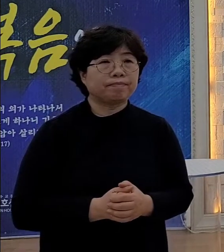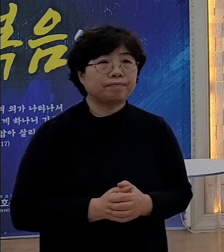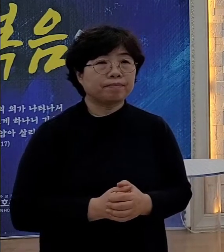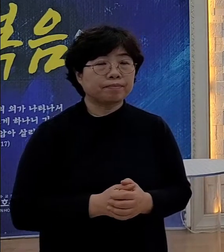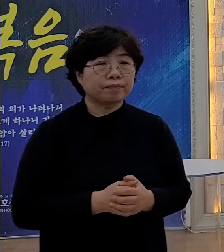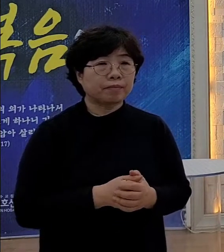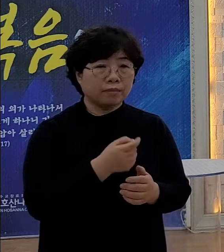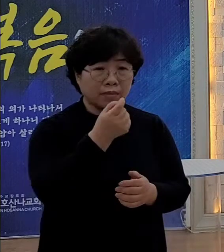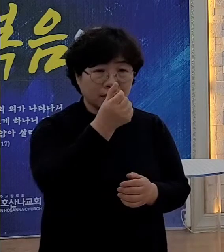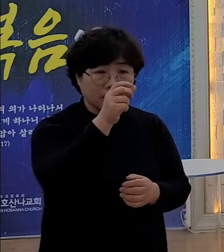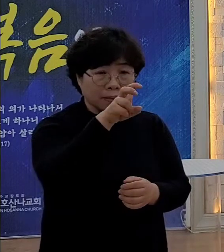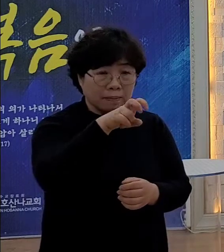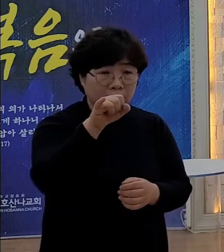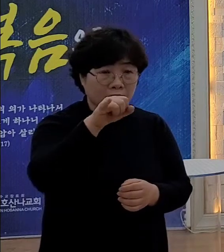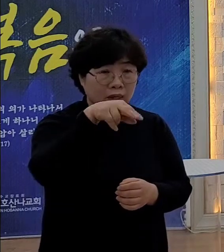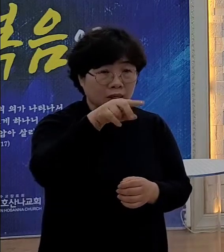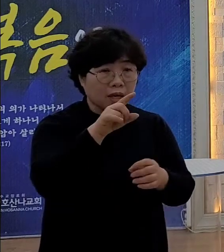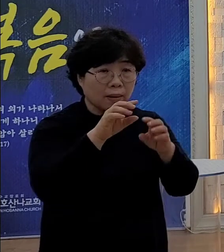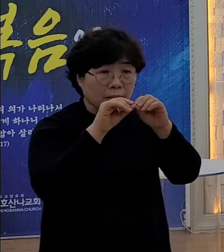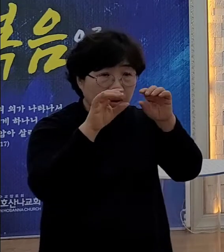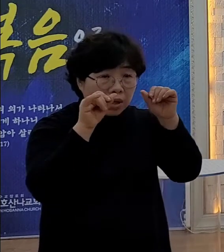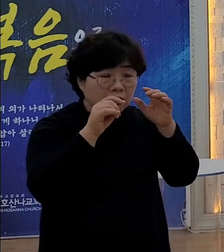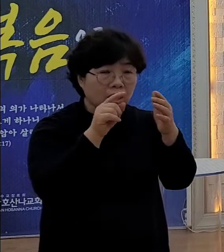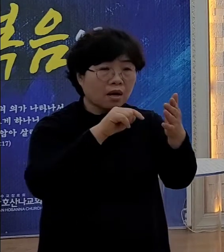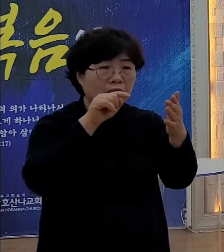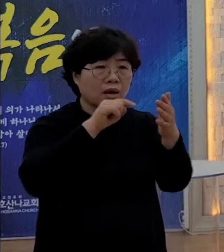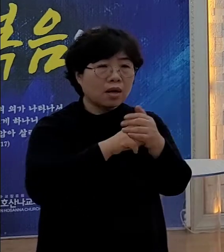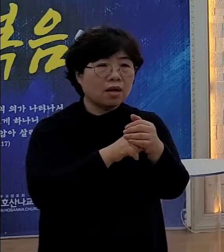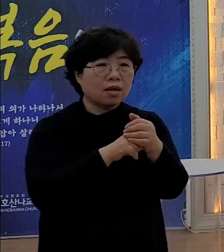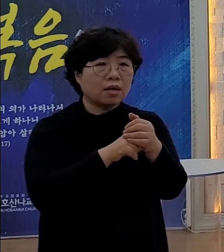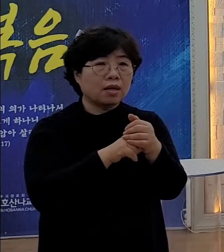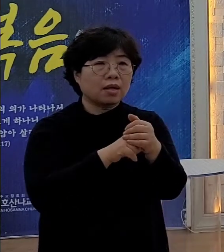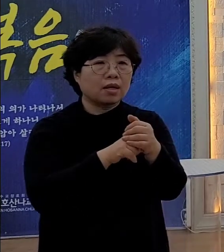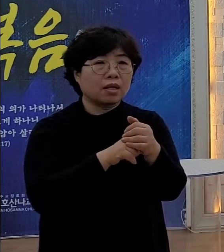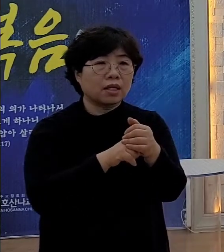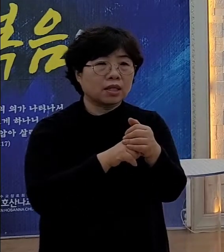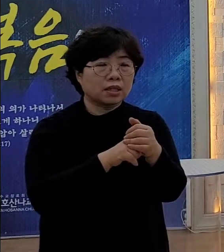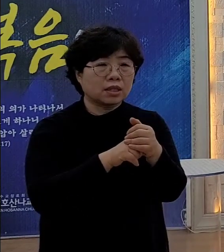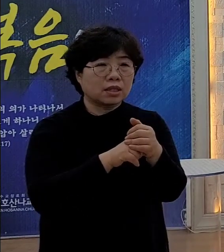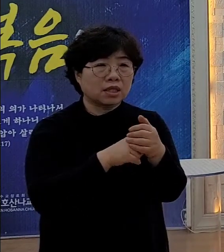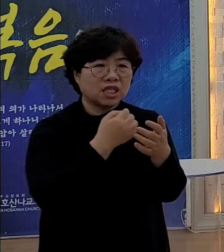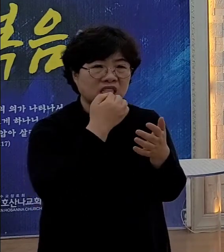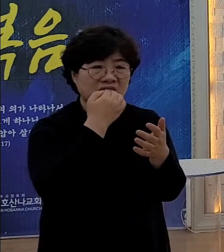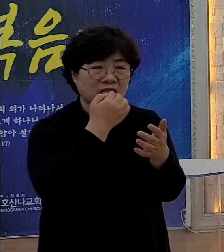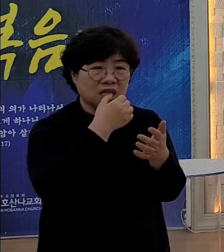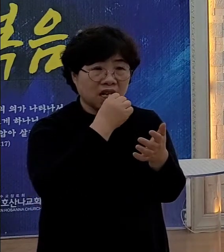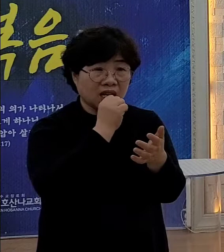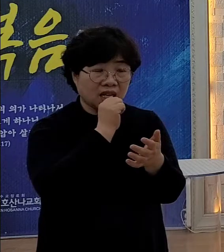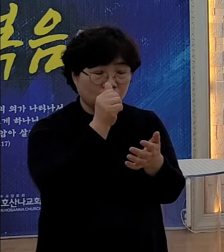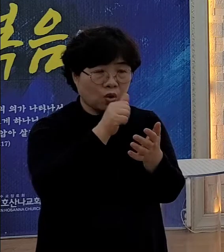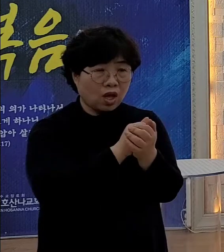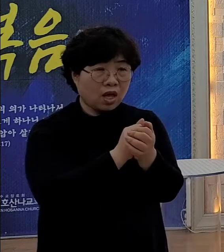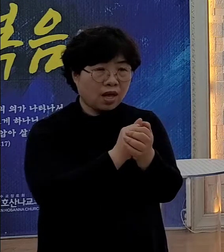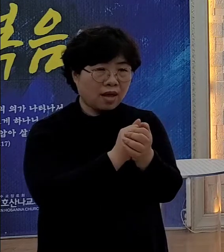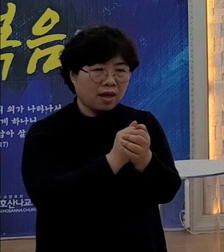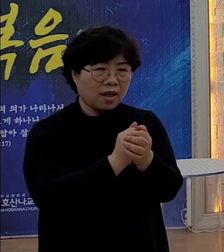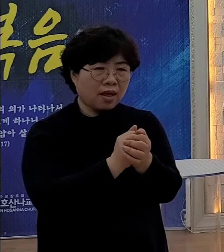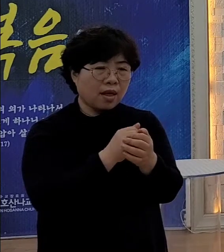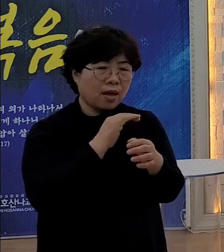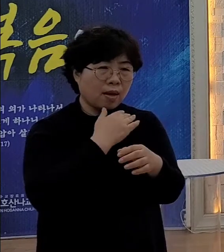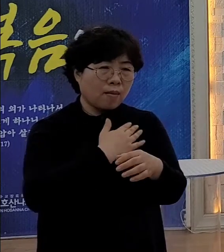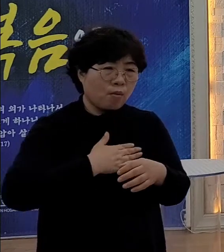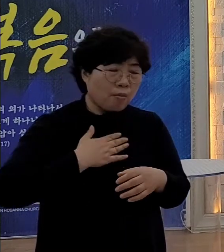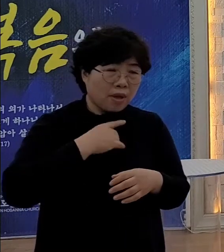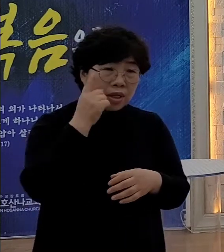그 미세먼지가 어떤 먼지가 포함되어 있어요? 중금속, 나, 온갖 이런 것들부터 시작해서 몸에 해로운